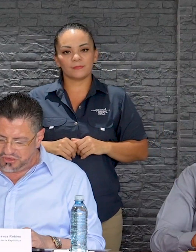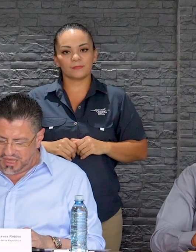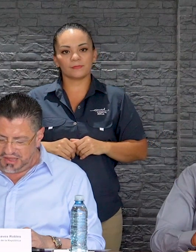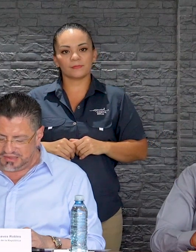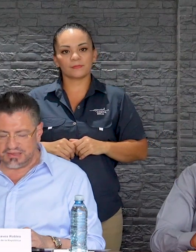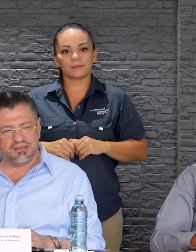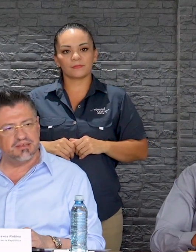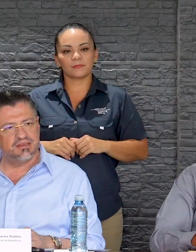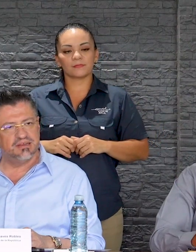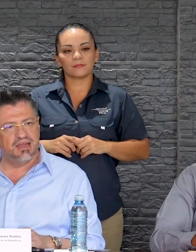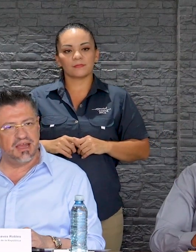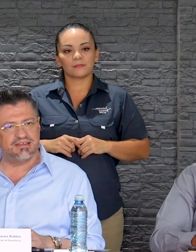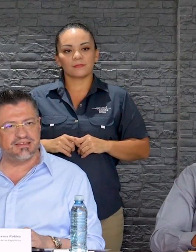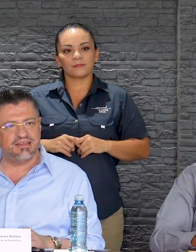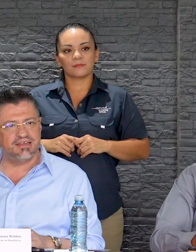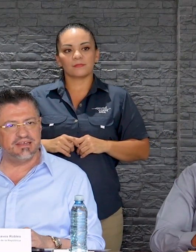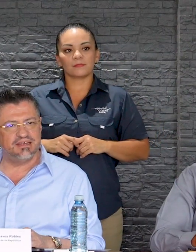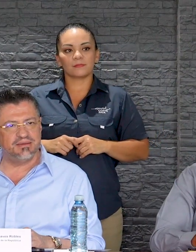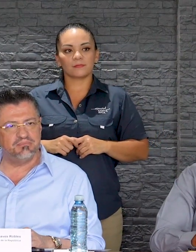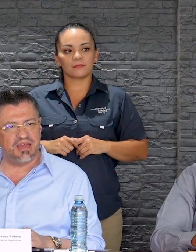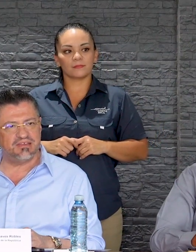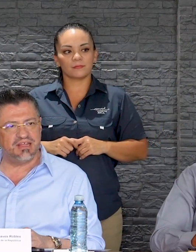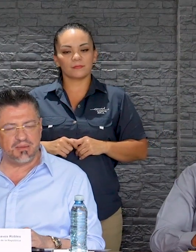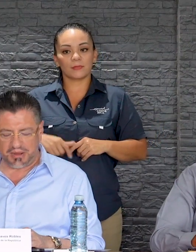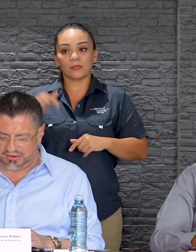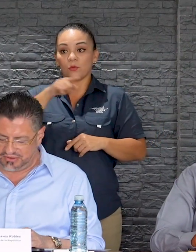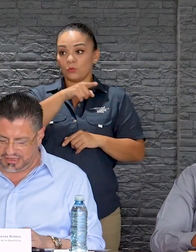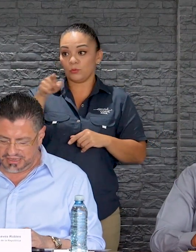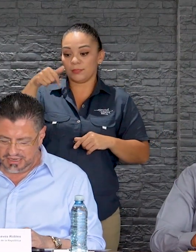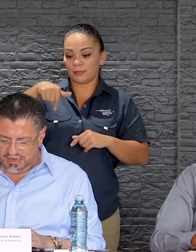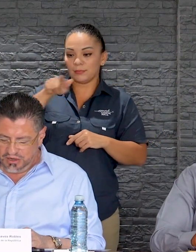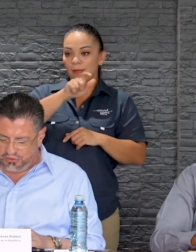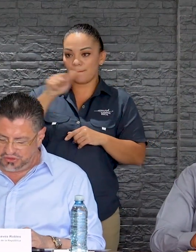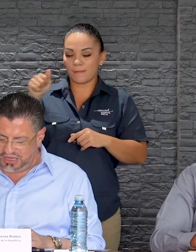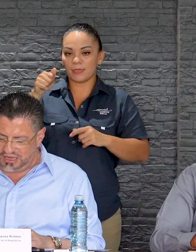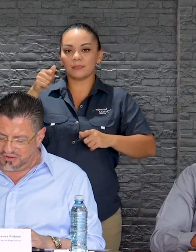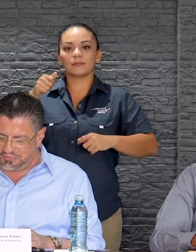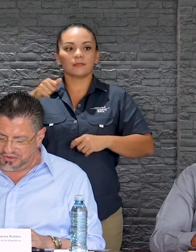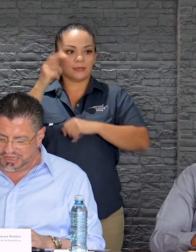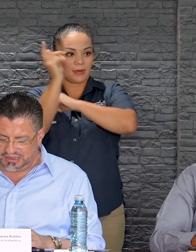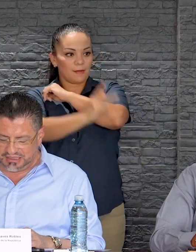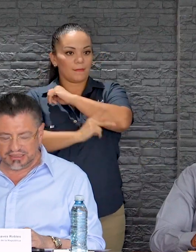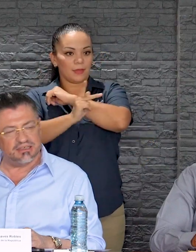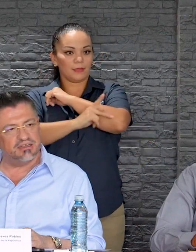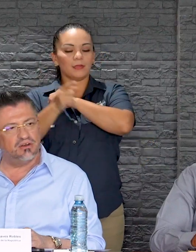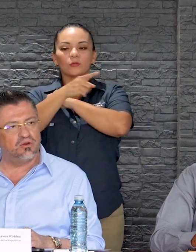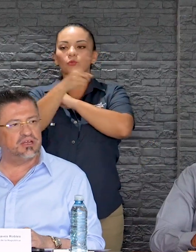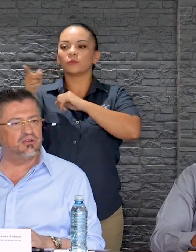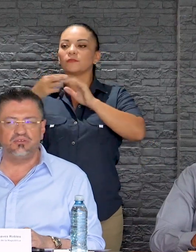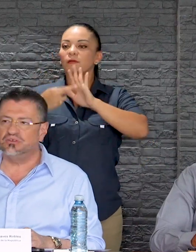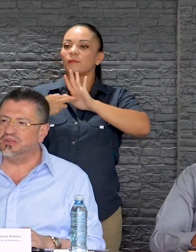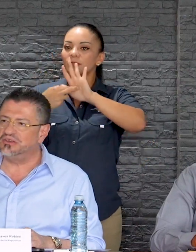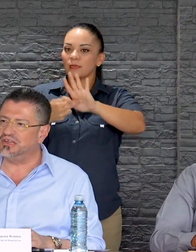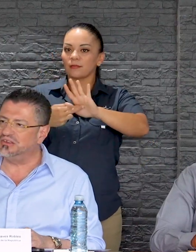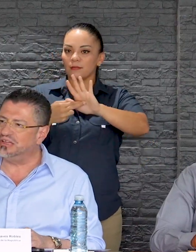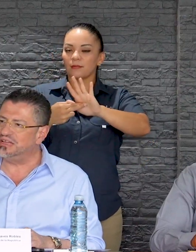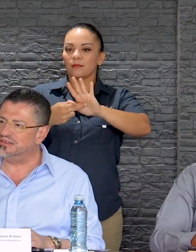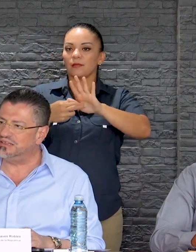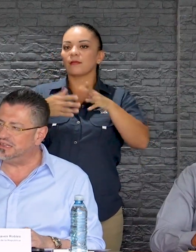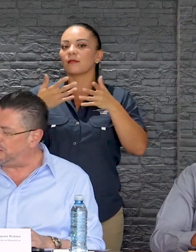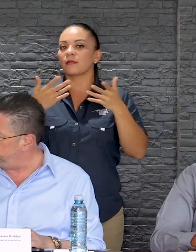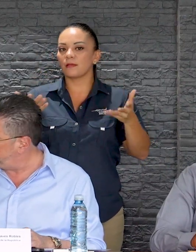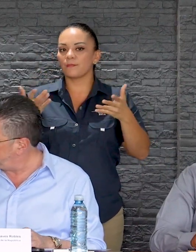porque ustedes, en este mes de la patria, ustedes representan lo que los